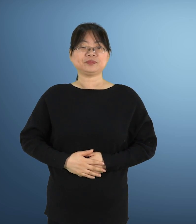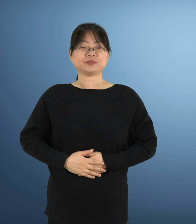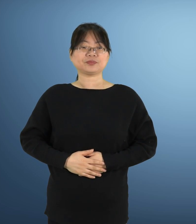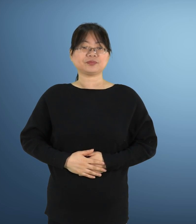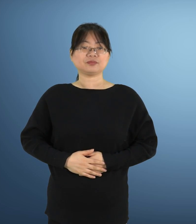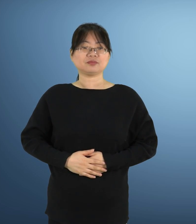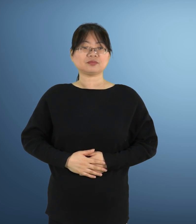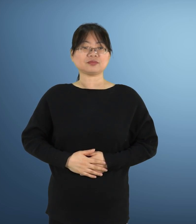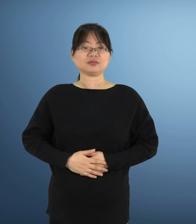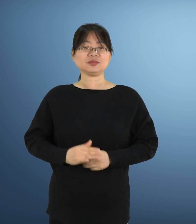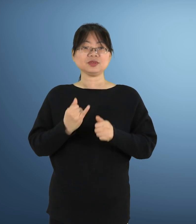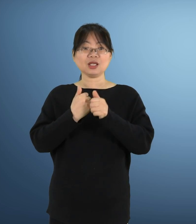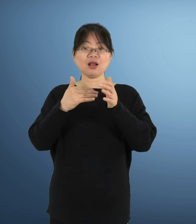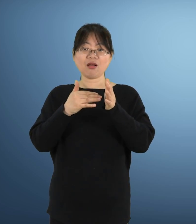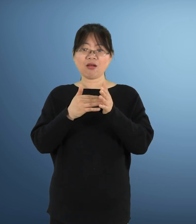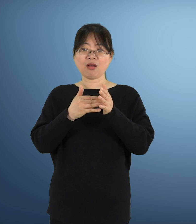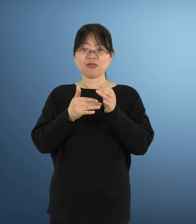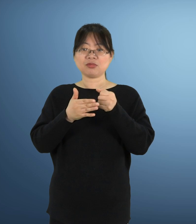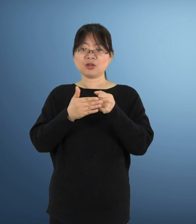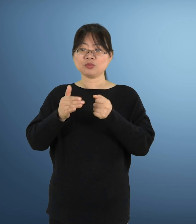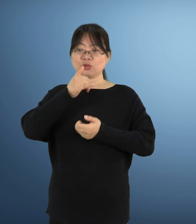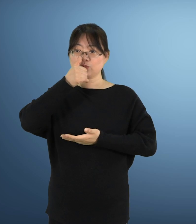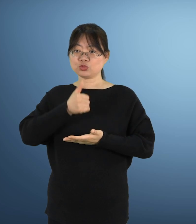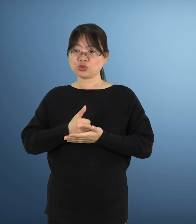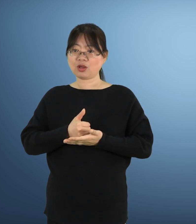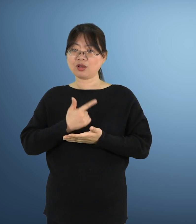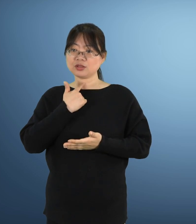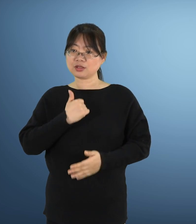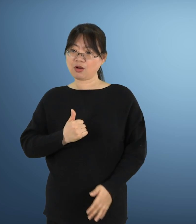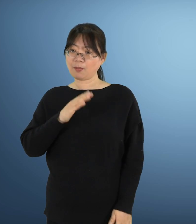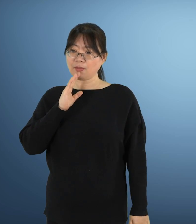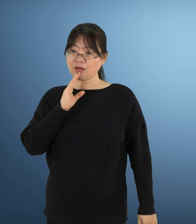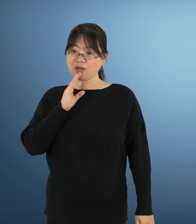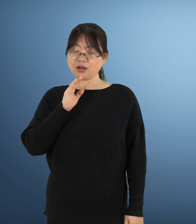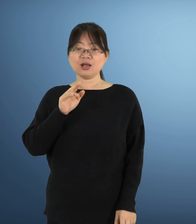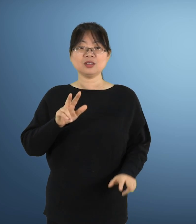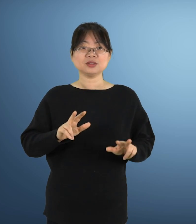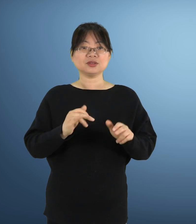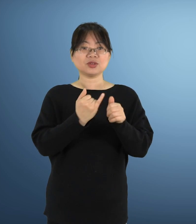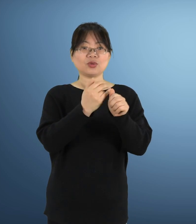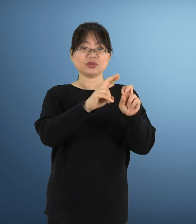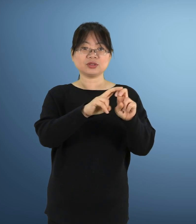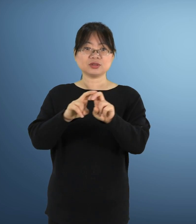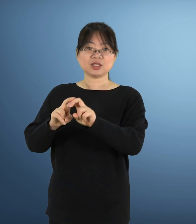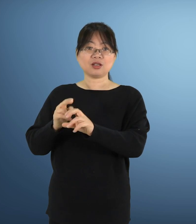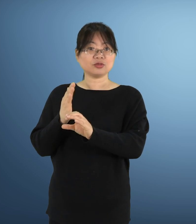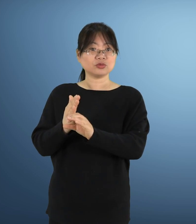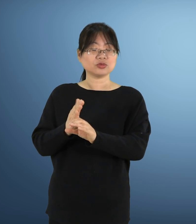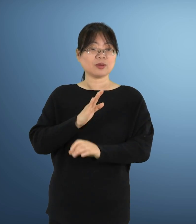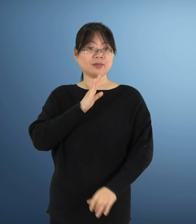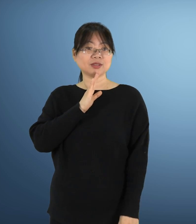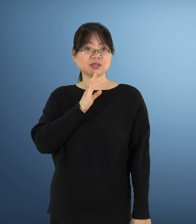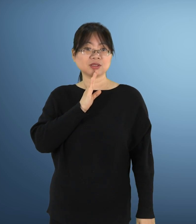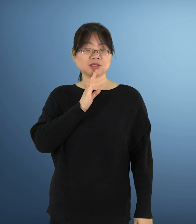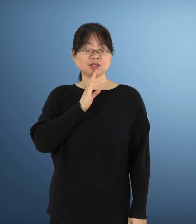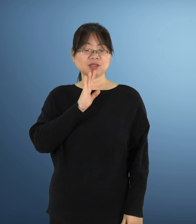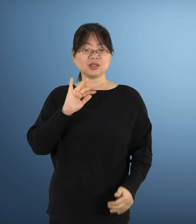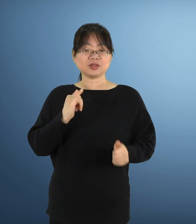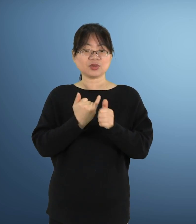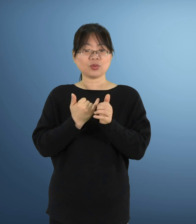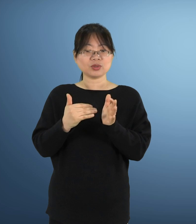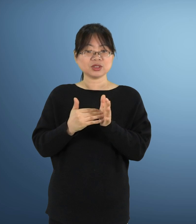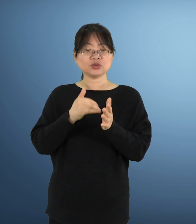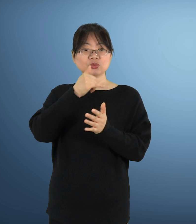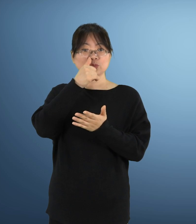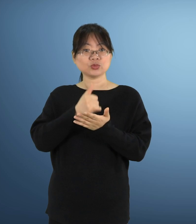그런데 장가 간 게 죄인가요? 여기 결혼한 분들도 앉아 계시잖아요. 그럼 결혼한